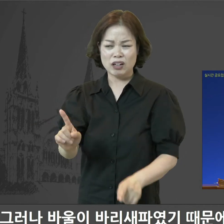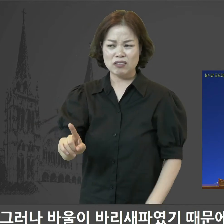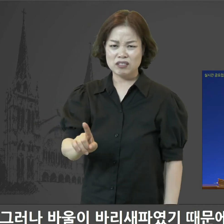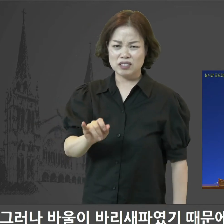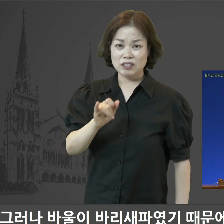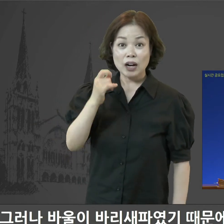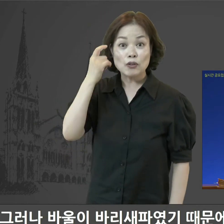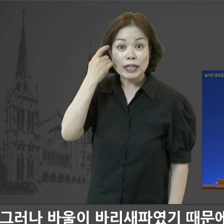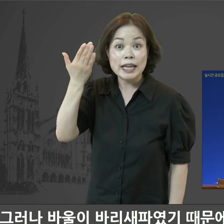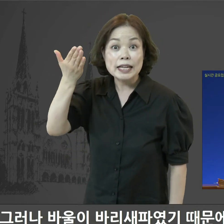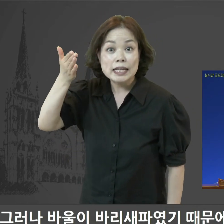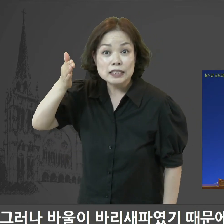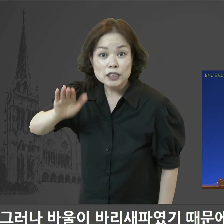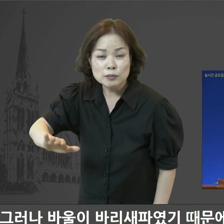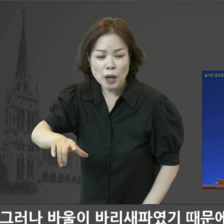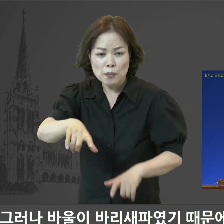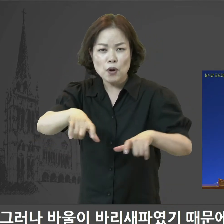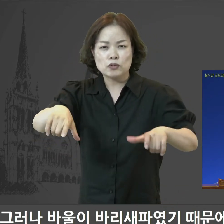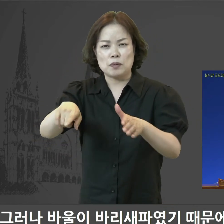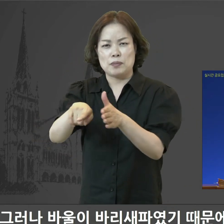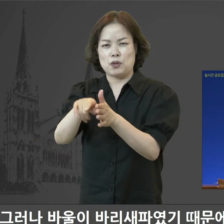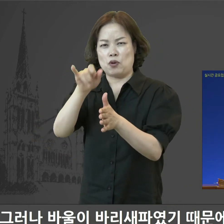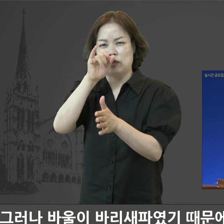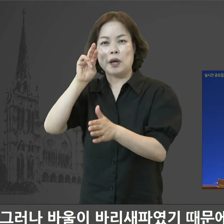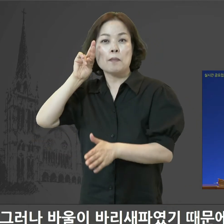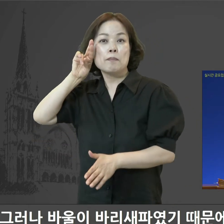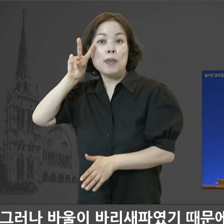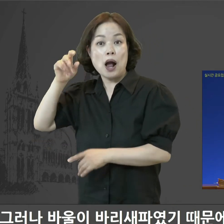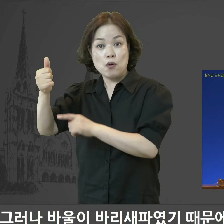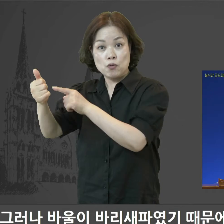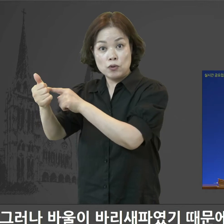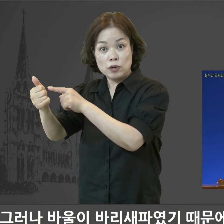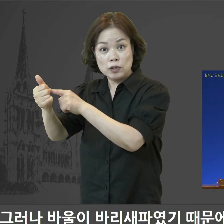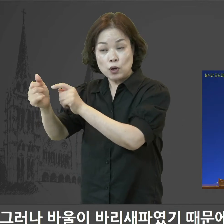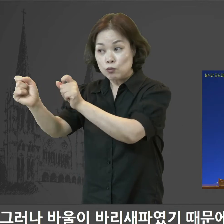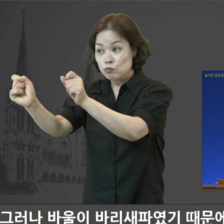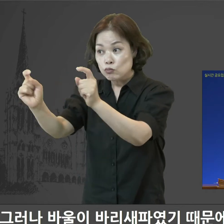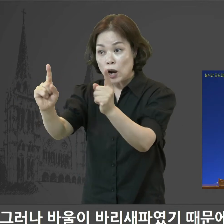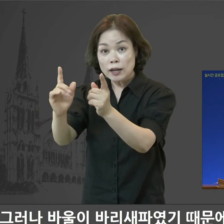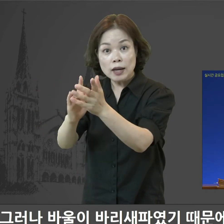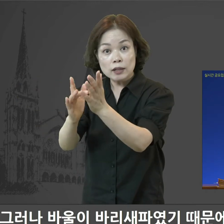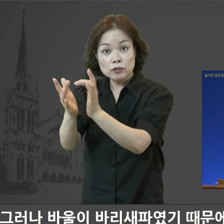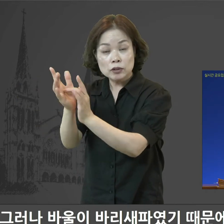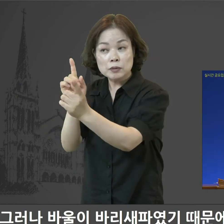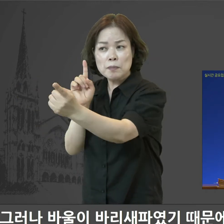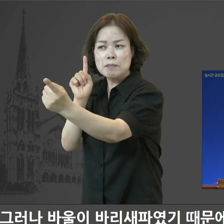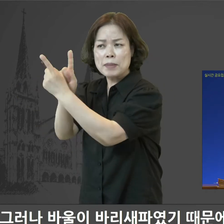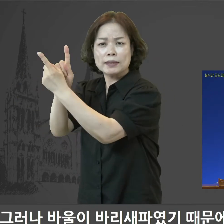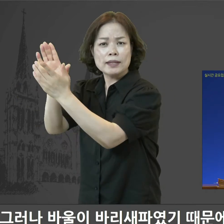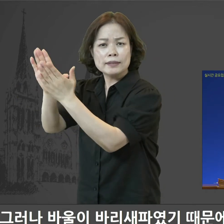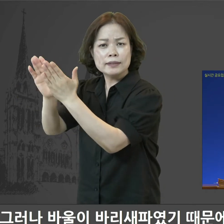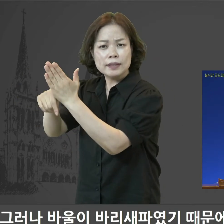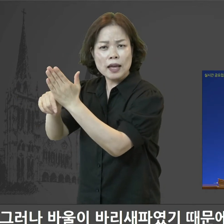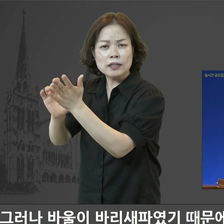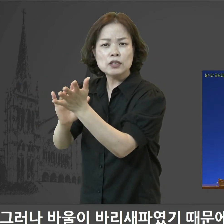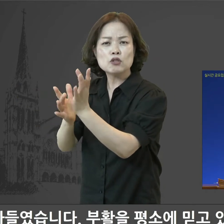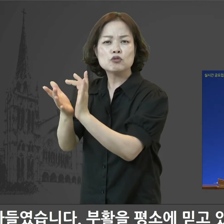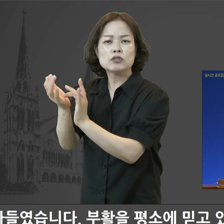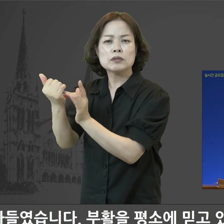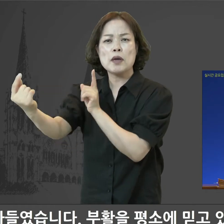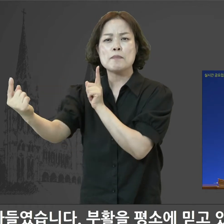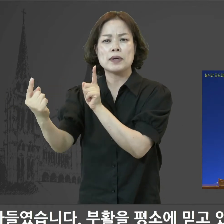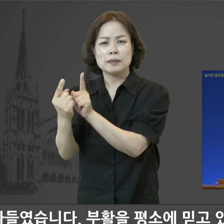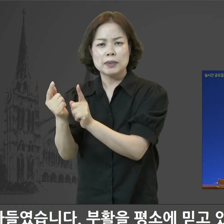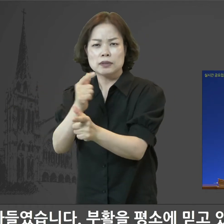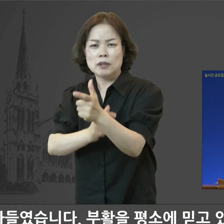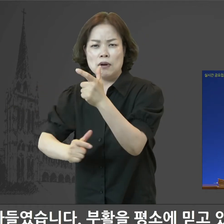몰라요. 근데 부활을 평소에 믿고 있었던 바울은 부활하신 예수님을 만났을 때 그 예수님과의 만남이